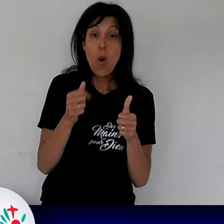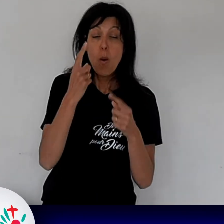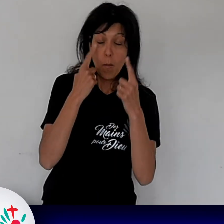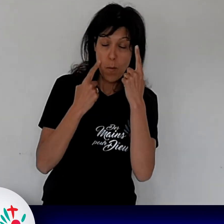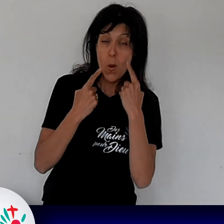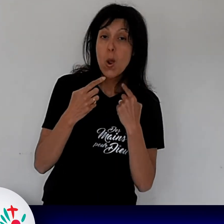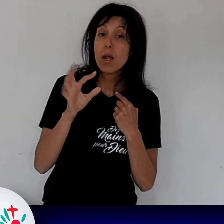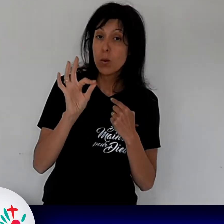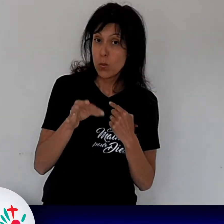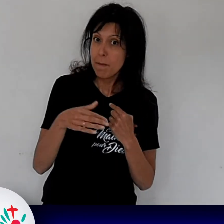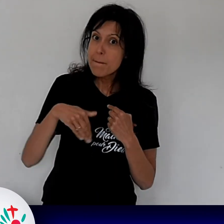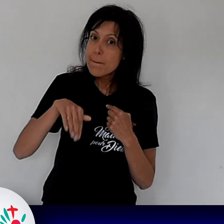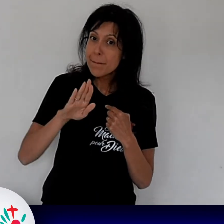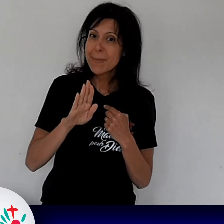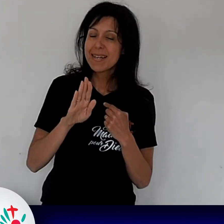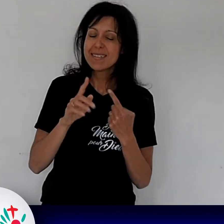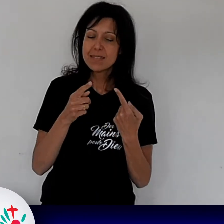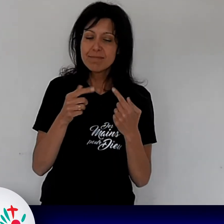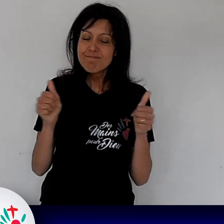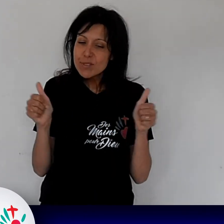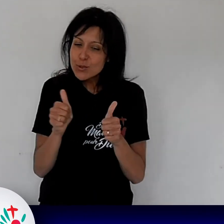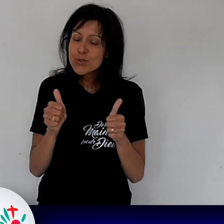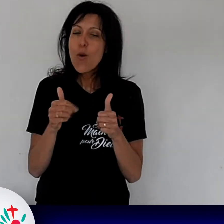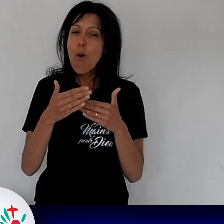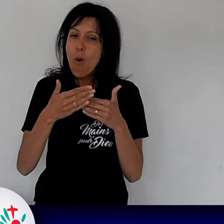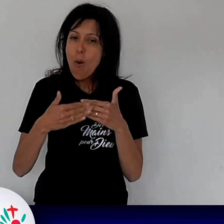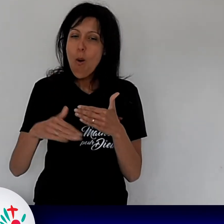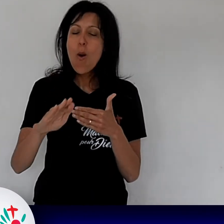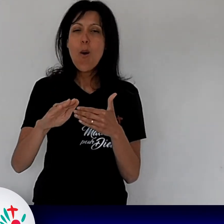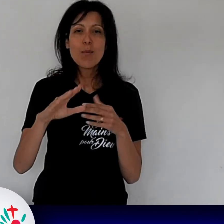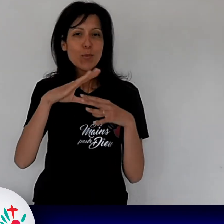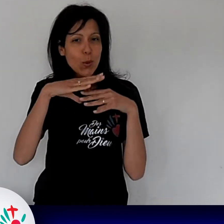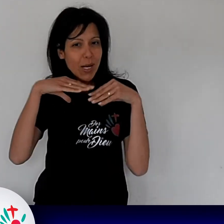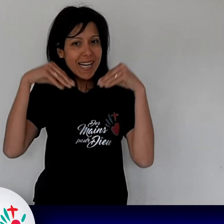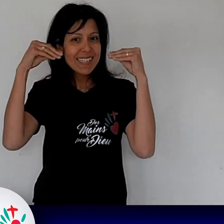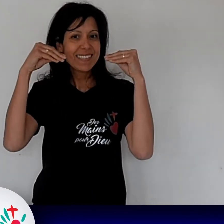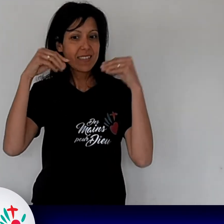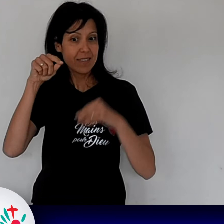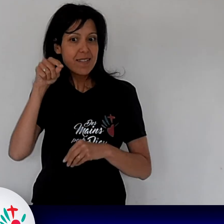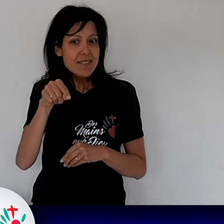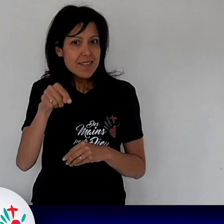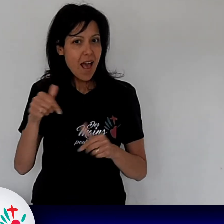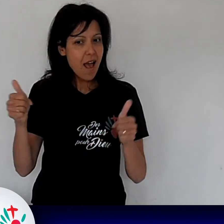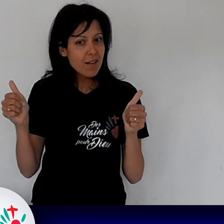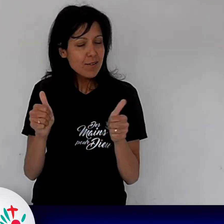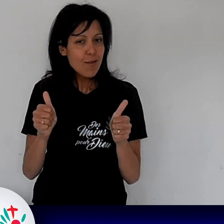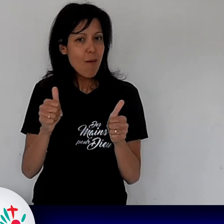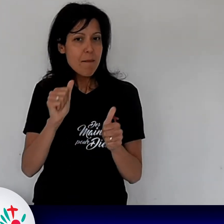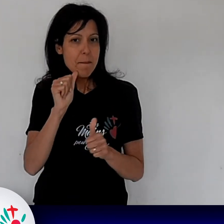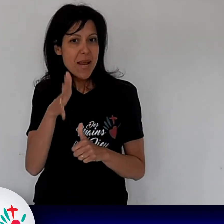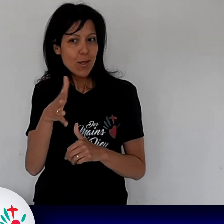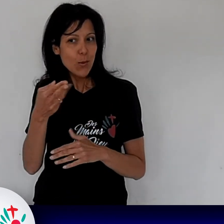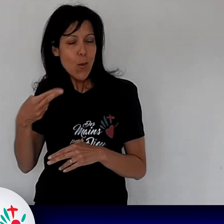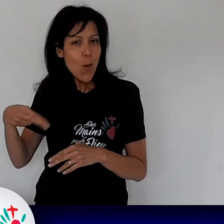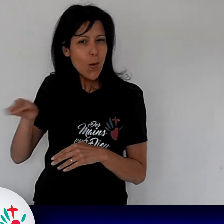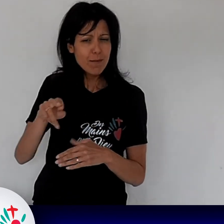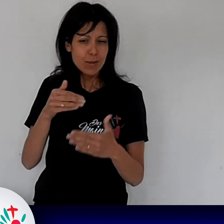temps aussi pour rire. Et ce temps revient. Il est